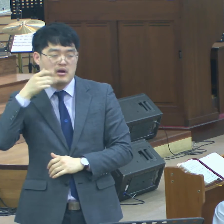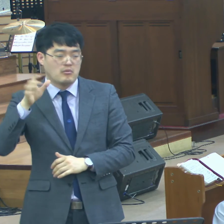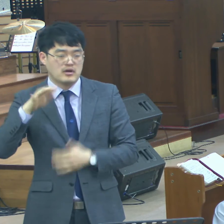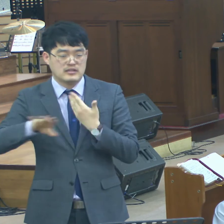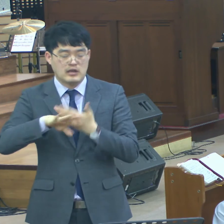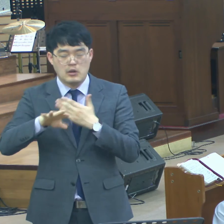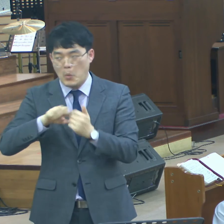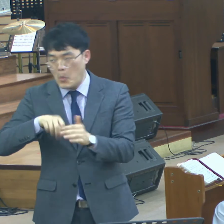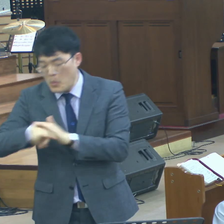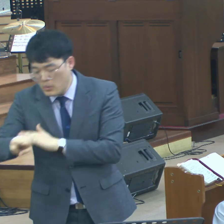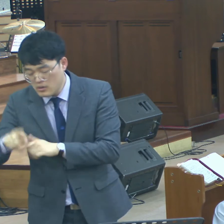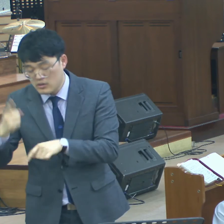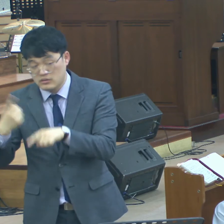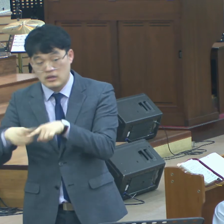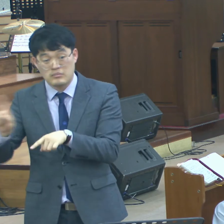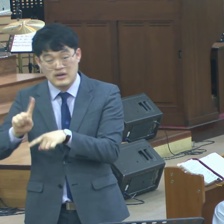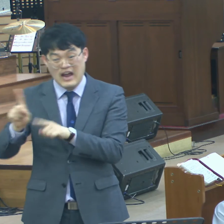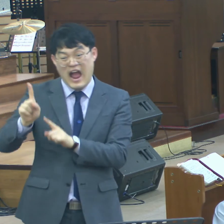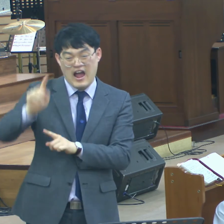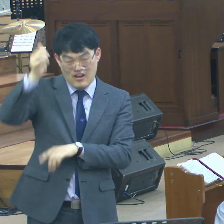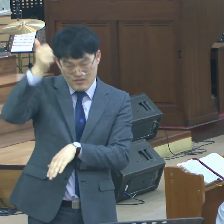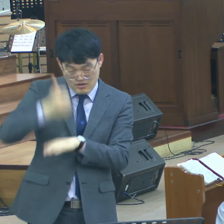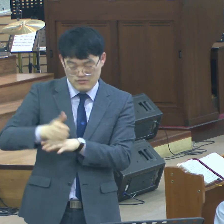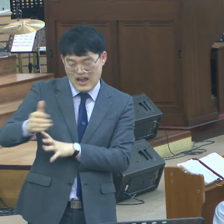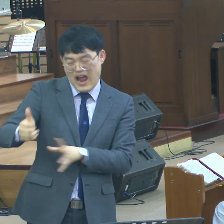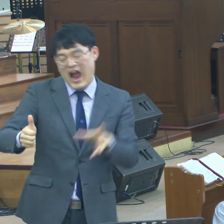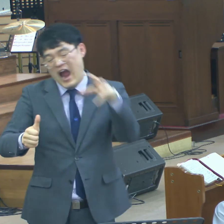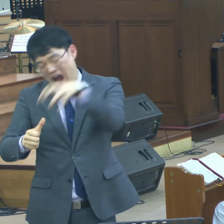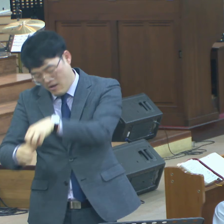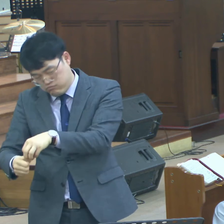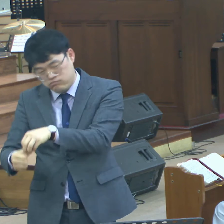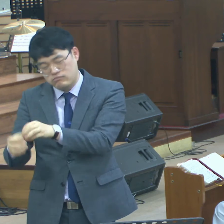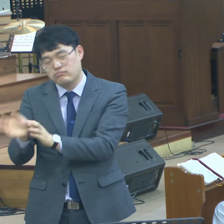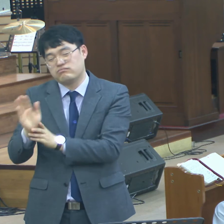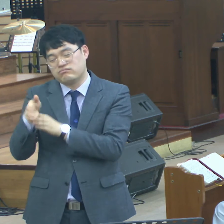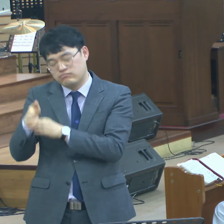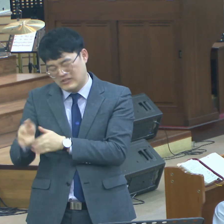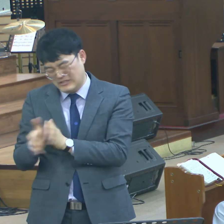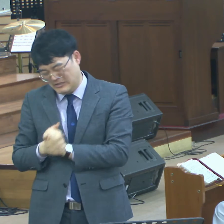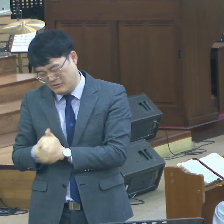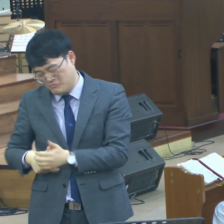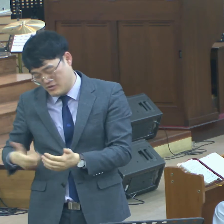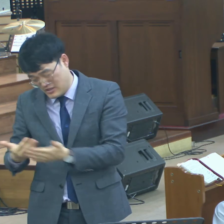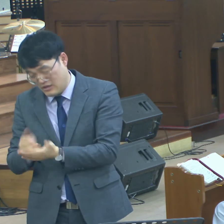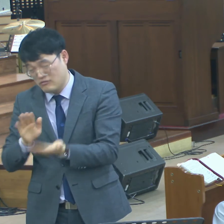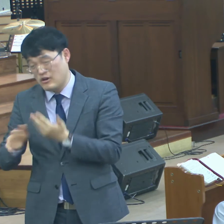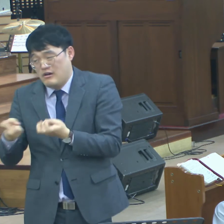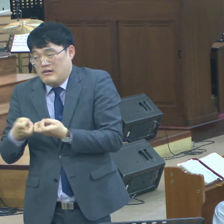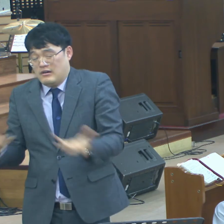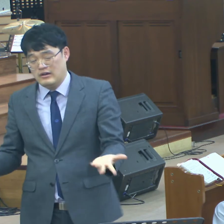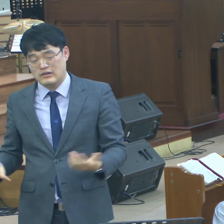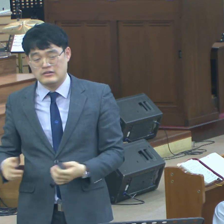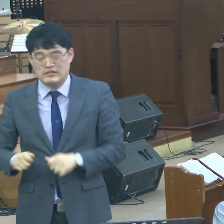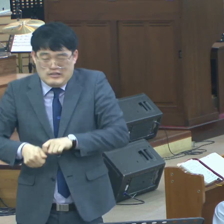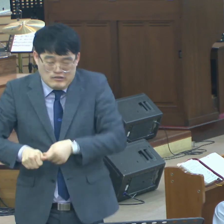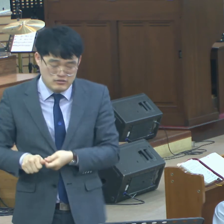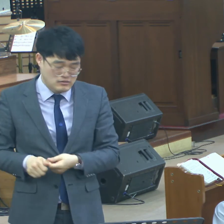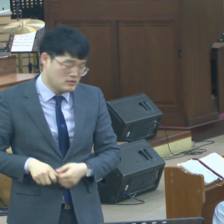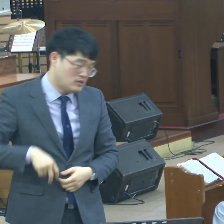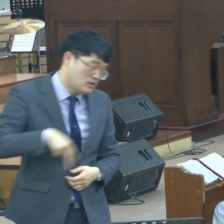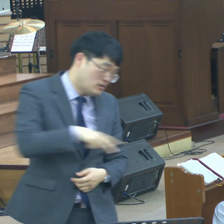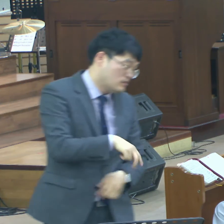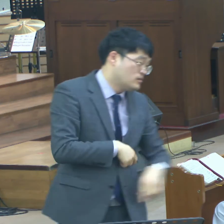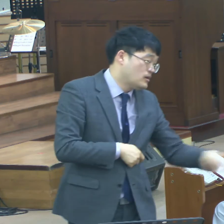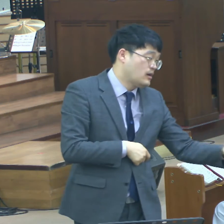나와가지고 어쩔 수 없이 가서 선포했는데 40일 후에 망한다 그러니까 모두 다 회개를 했어요. 짐승까지